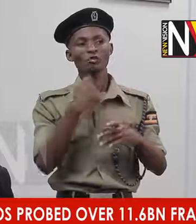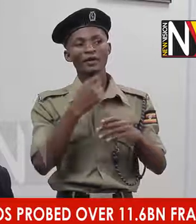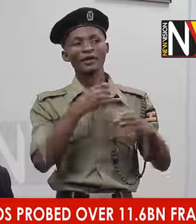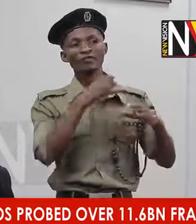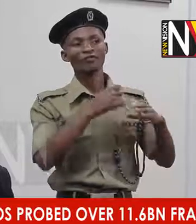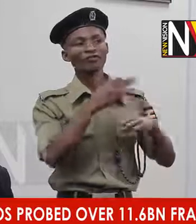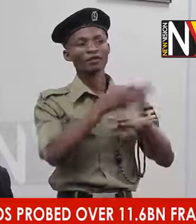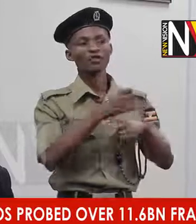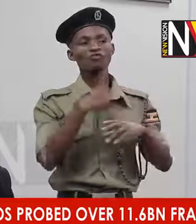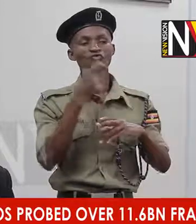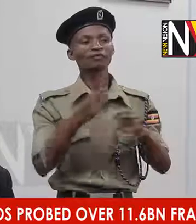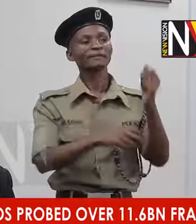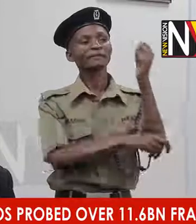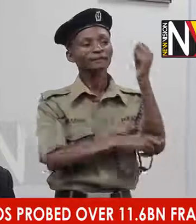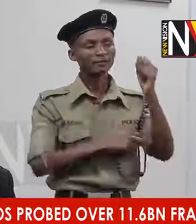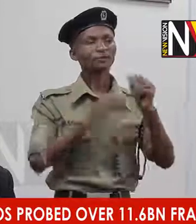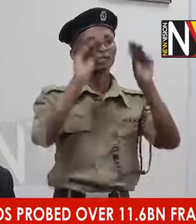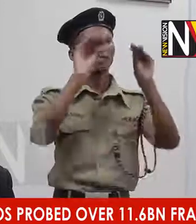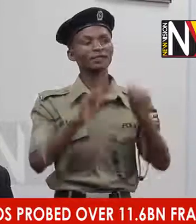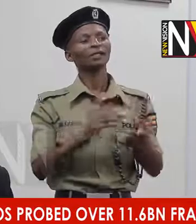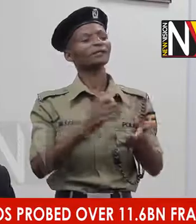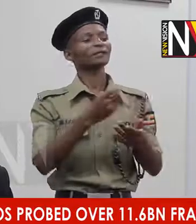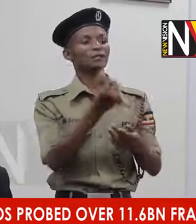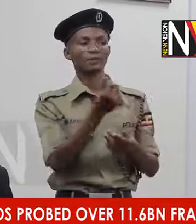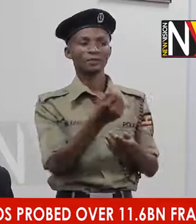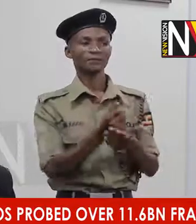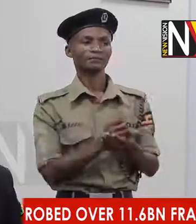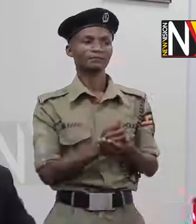atenda dala kusawa eno mutufu ngabuli omu yetaga sente.